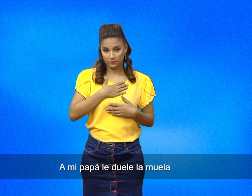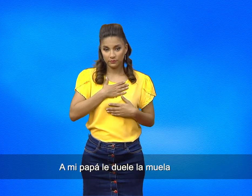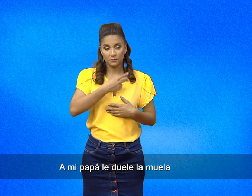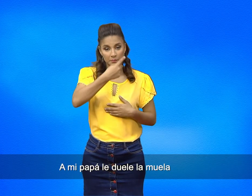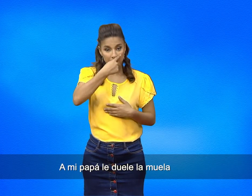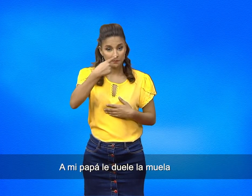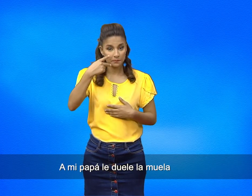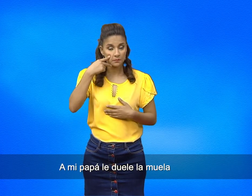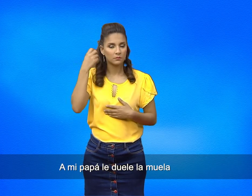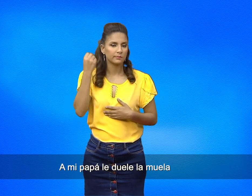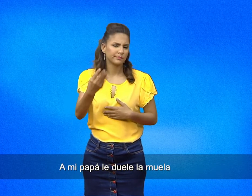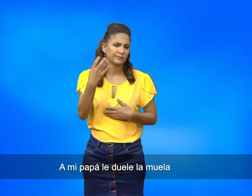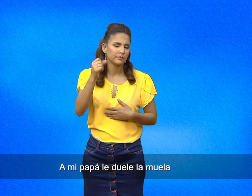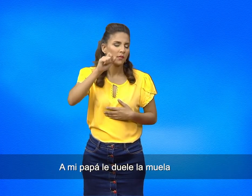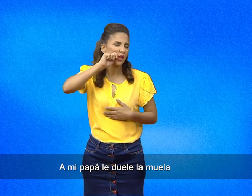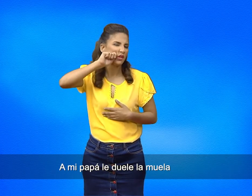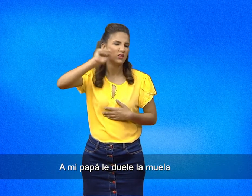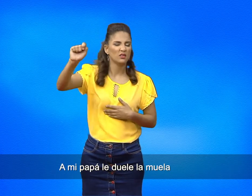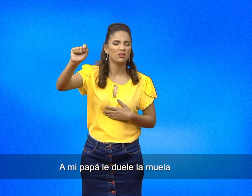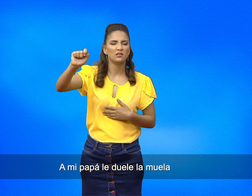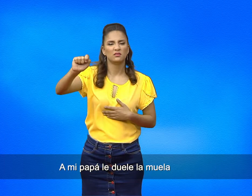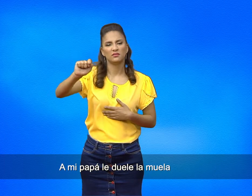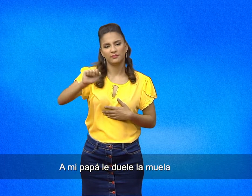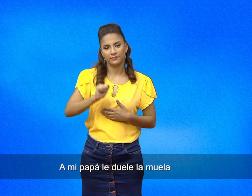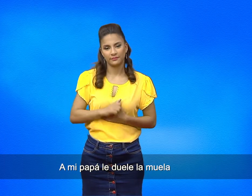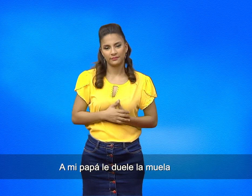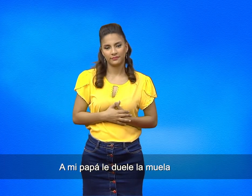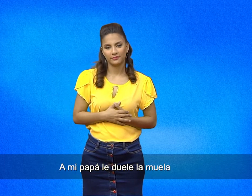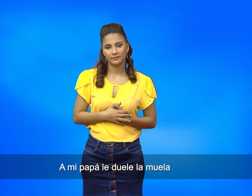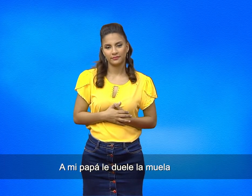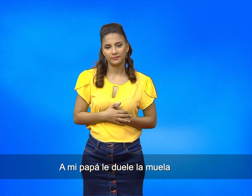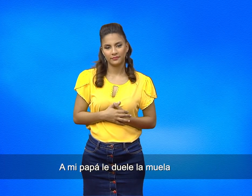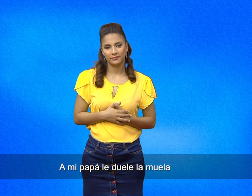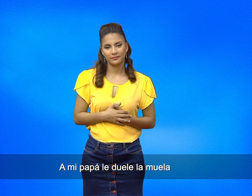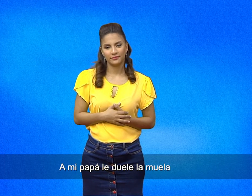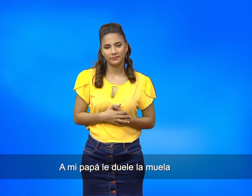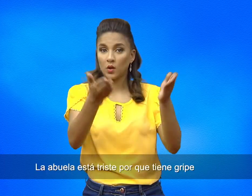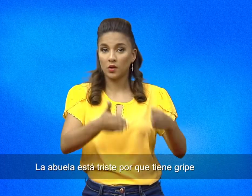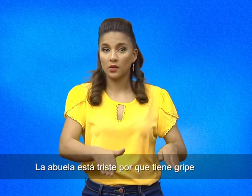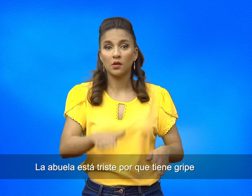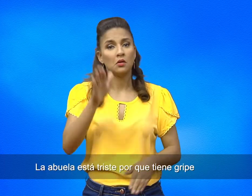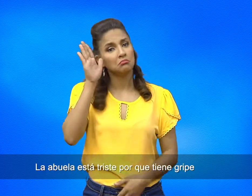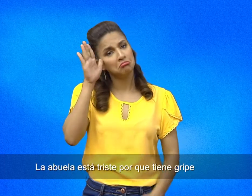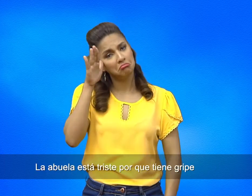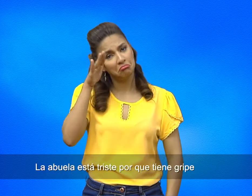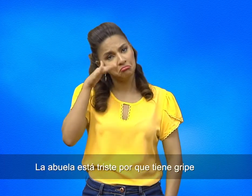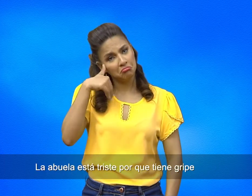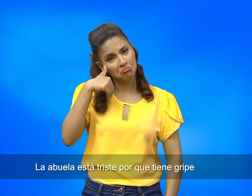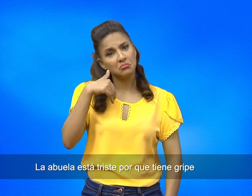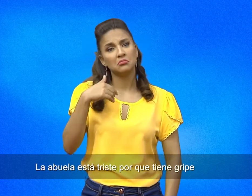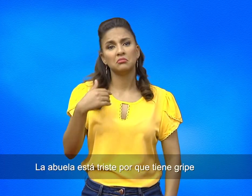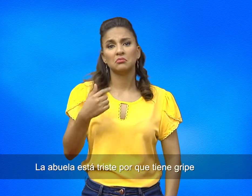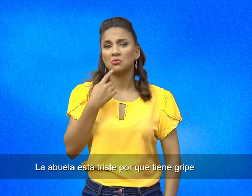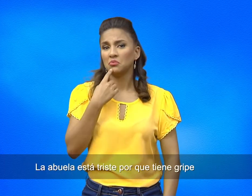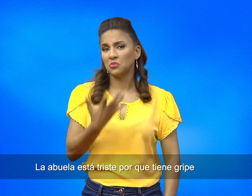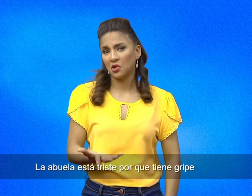a mi papá le duele la muela la abuela está triste